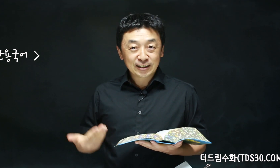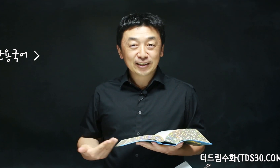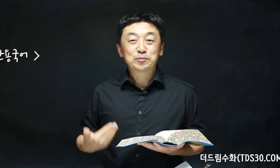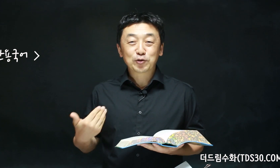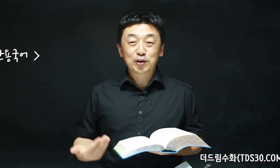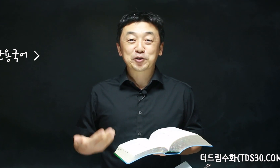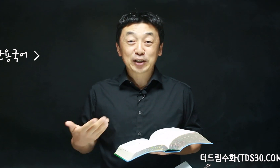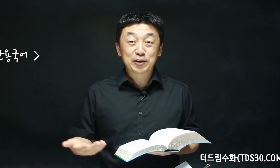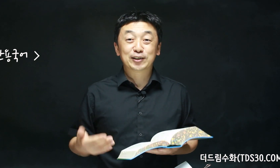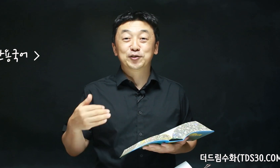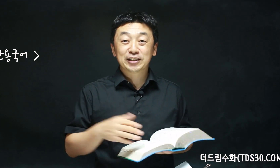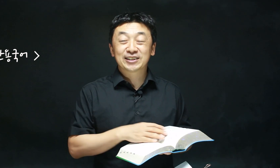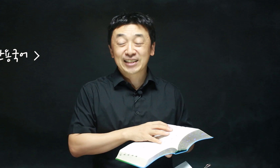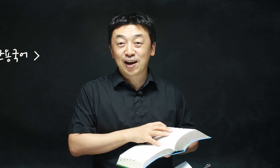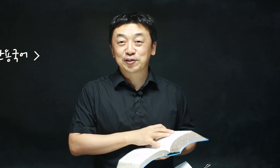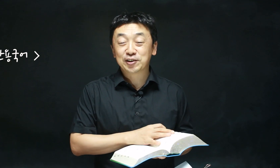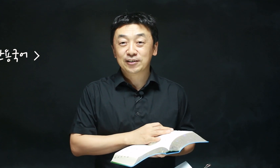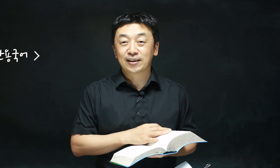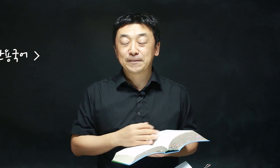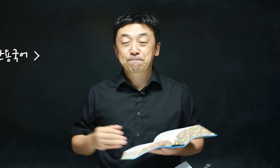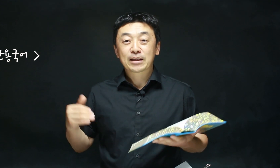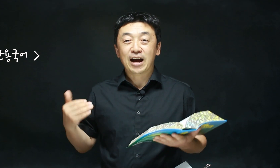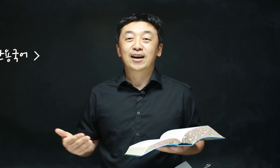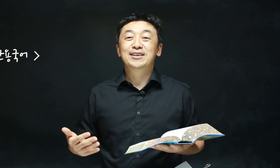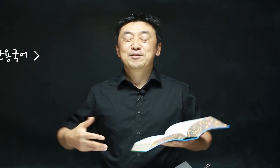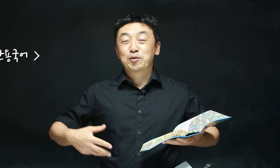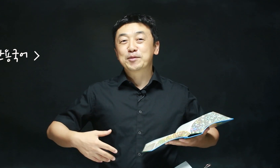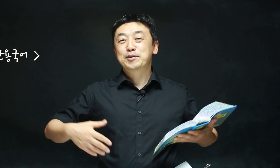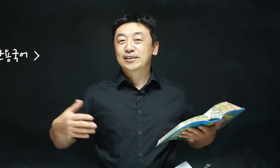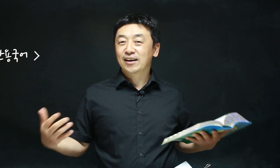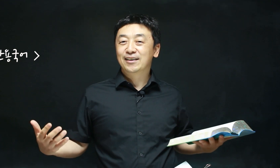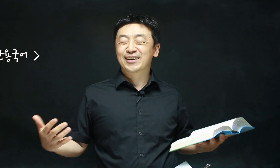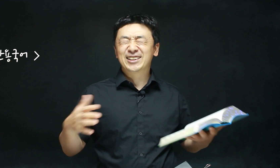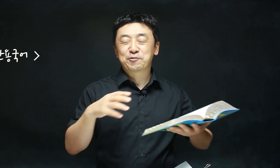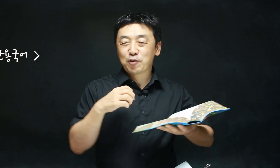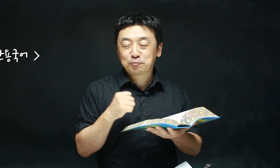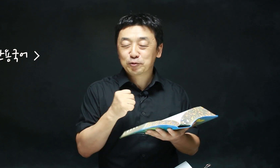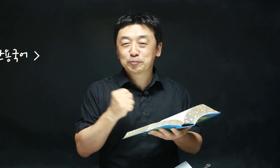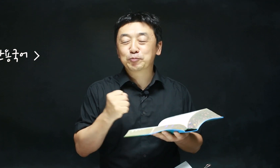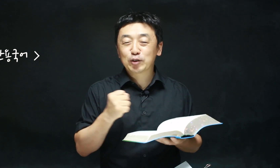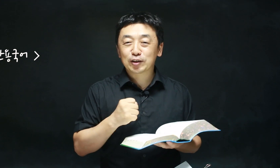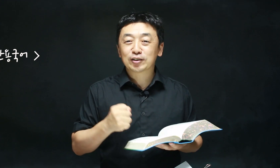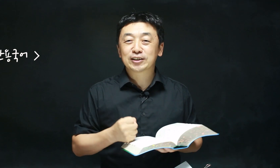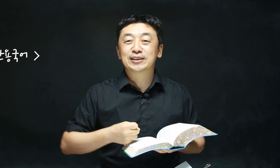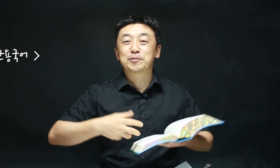한국어를 모국어로 사용하는 우리들은 다 알고 있죠? 예. 몸이 풀린다. 이게 꽉 뭉쳐렸던 것이 이제 뭔가